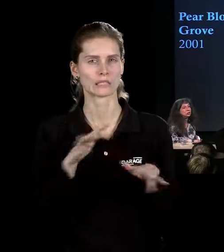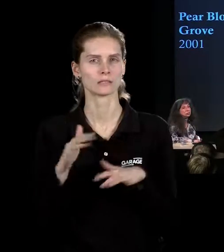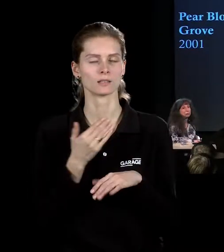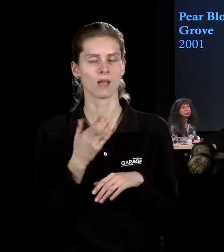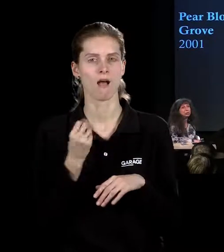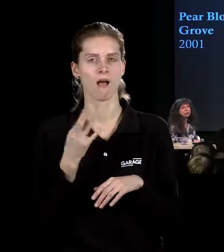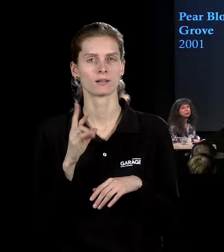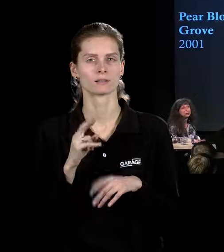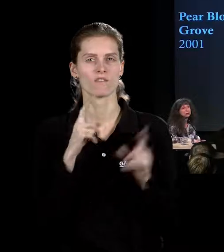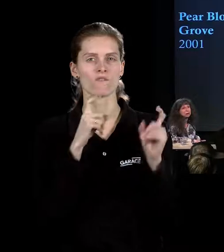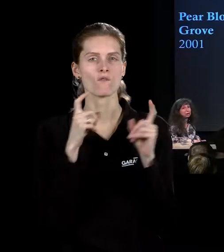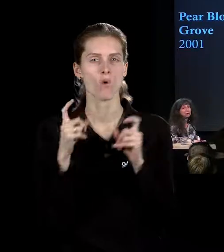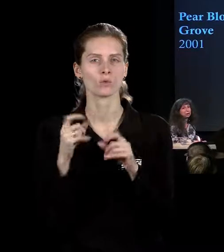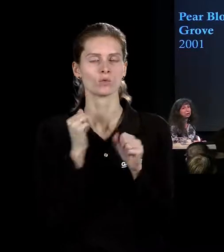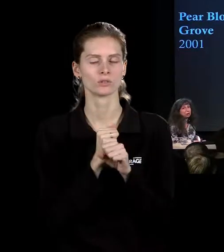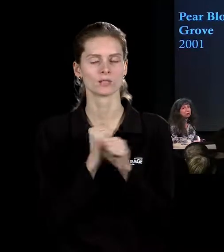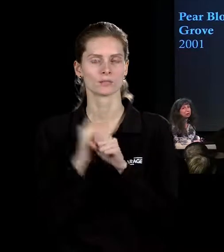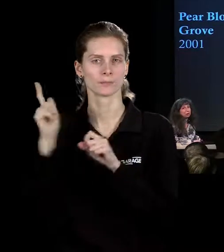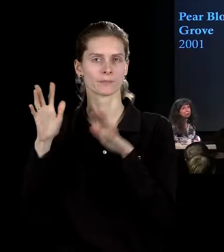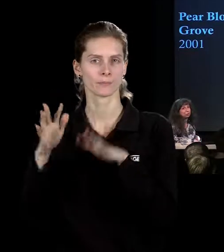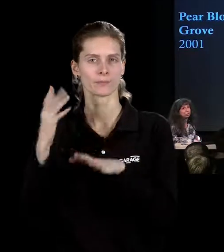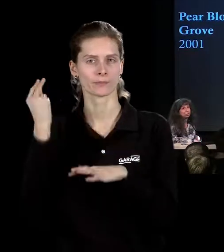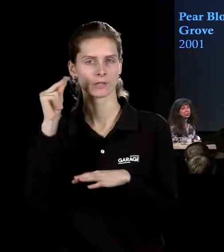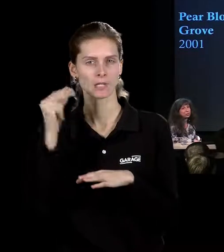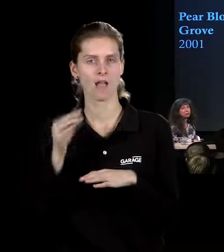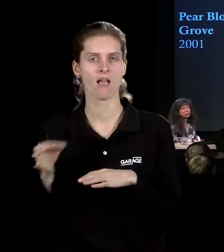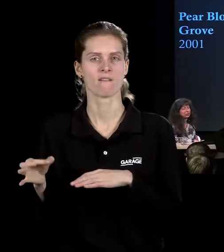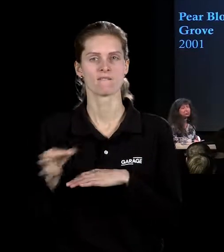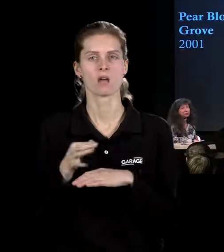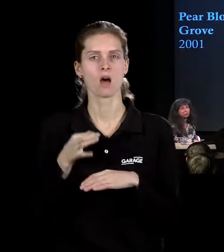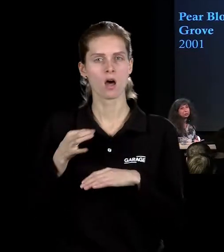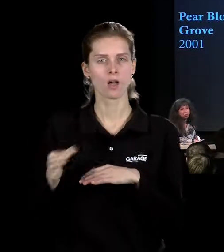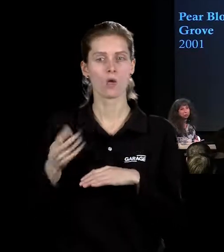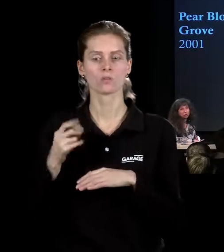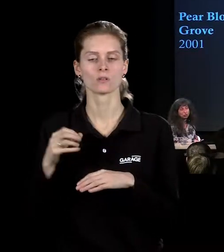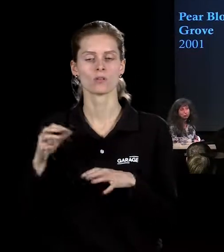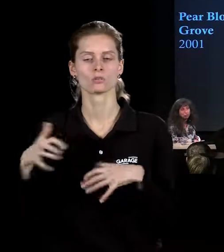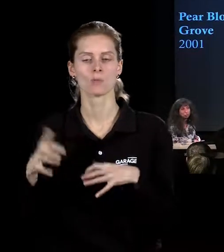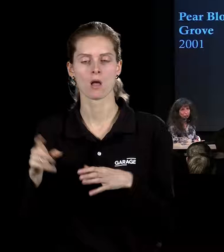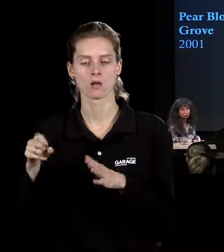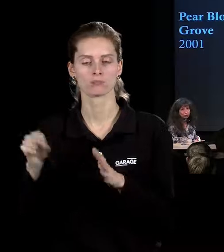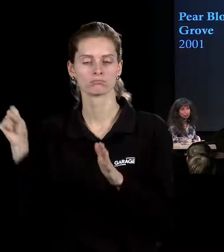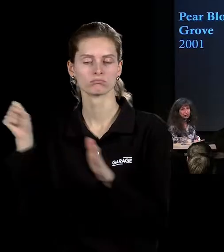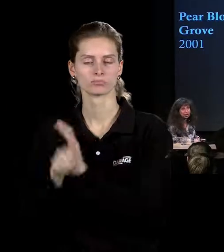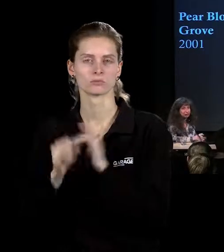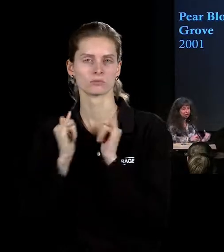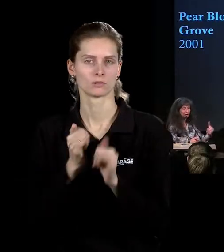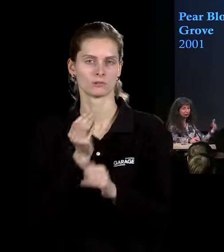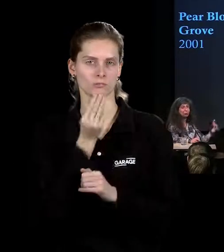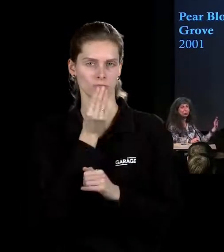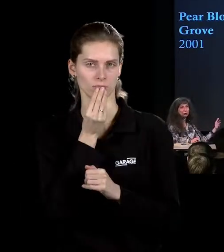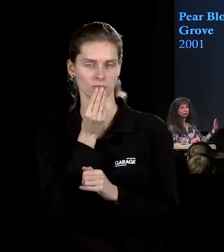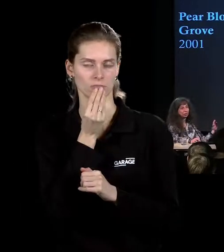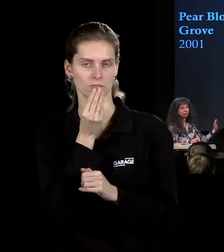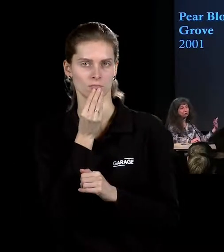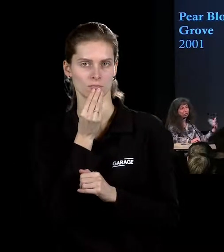акция, фотосессия, которую он делал в Китае, в районе, в котором собак забивают на еду. И вот эти